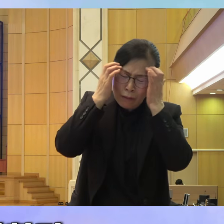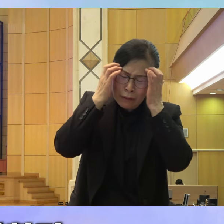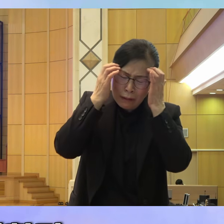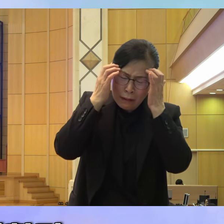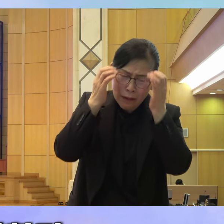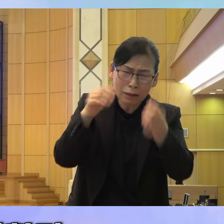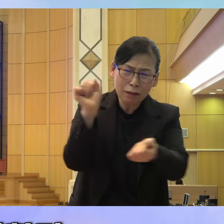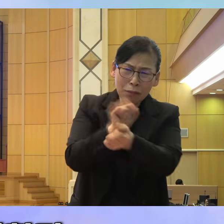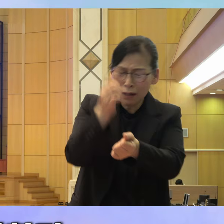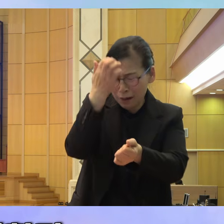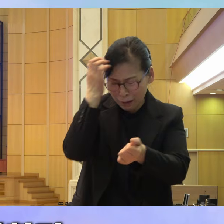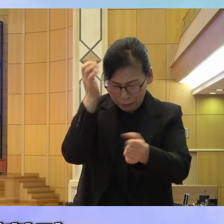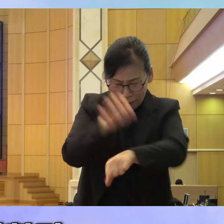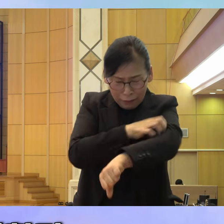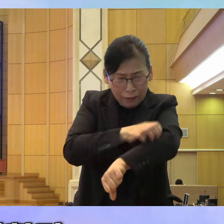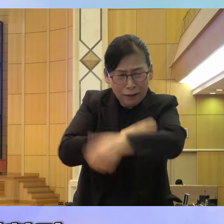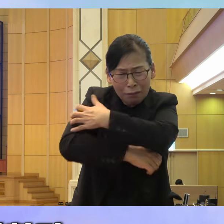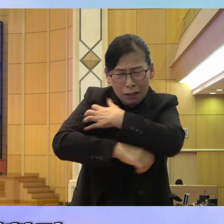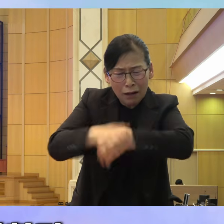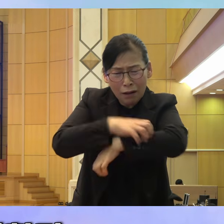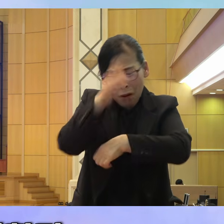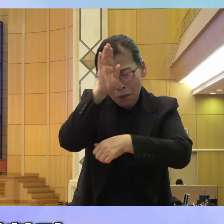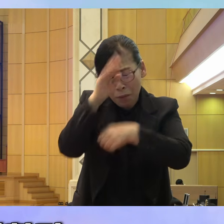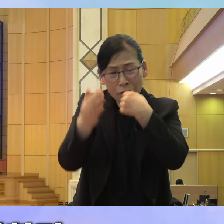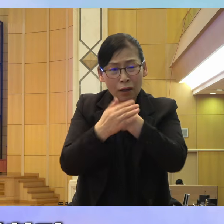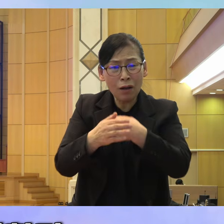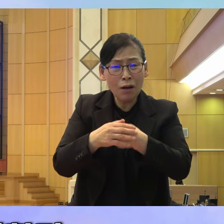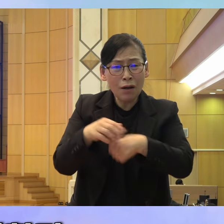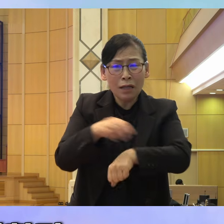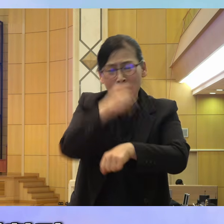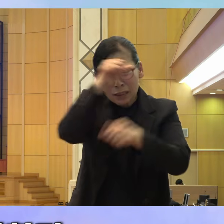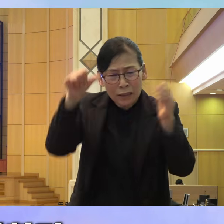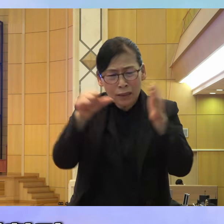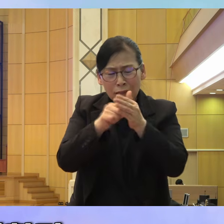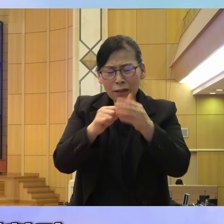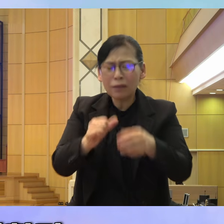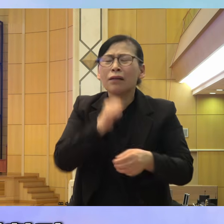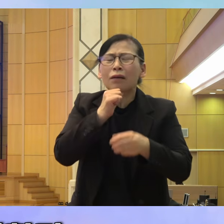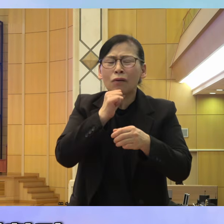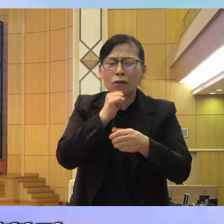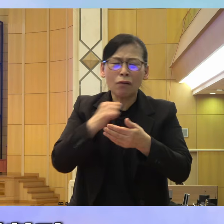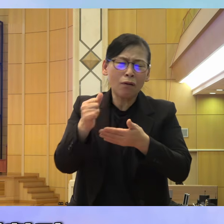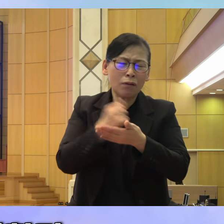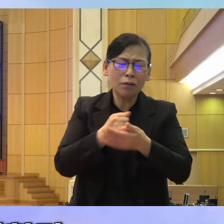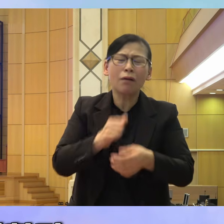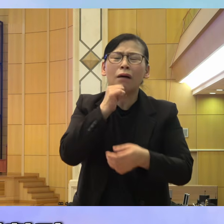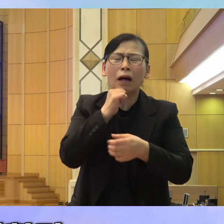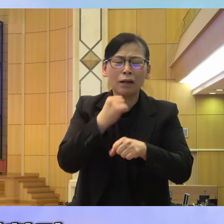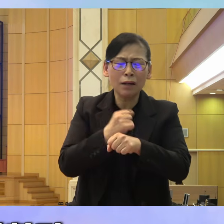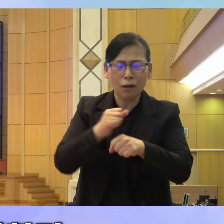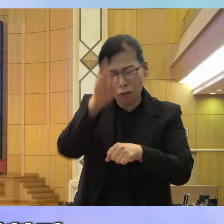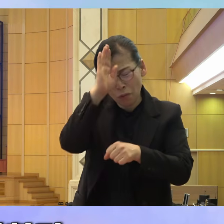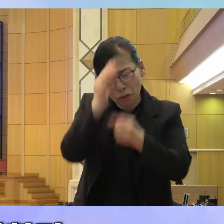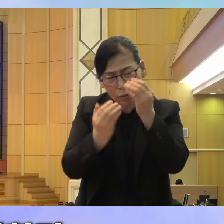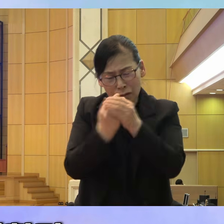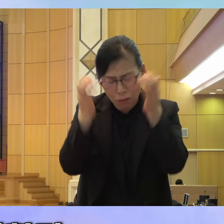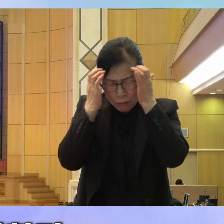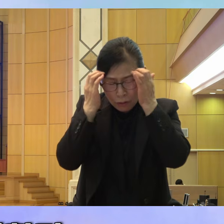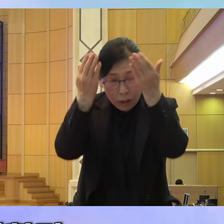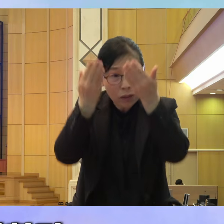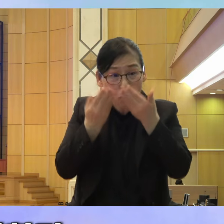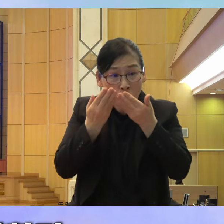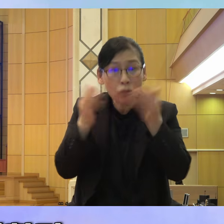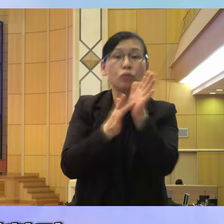고생했잖아. 뭐 누구 때문에 고생은 아니고 자기 팔자에 가난하고 병들어서